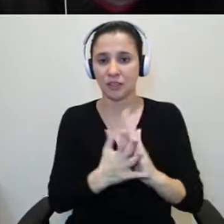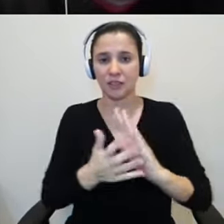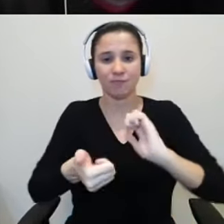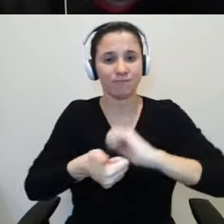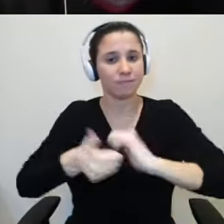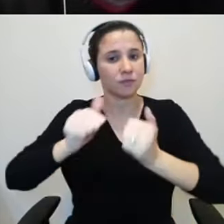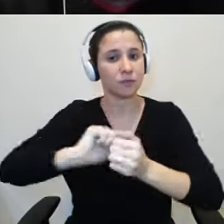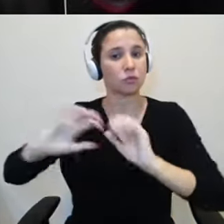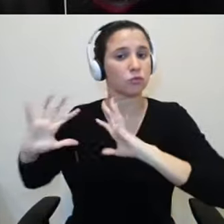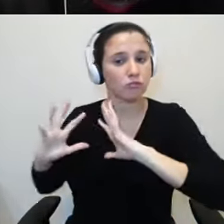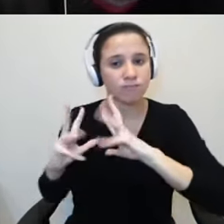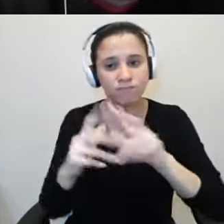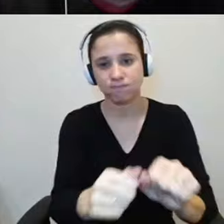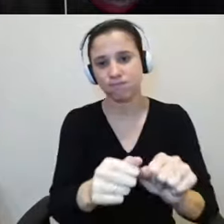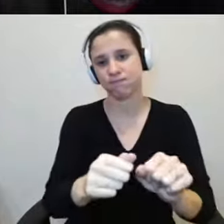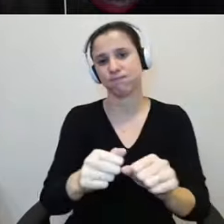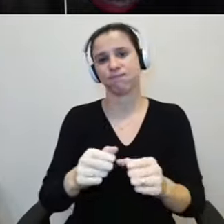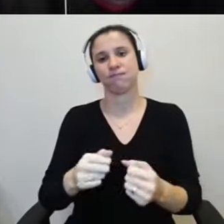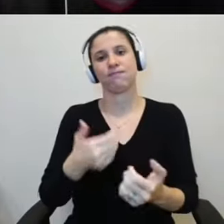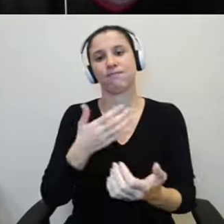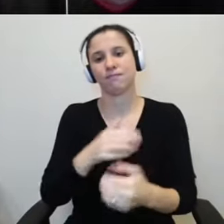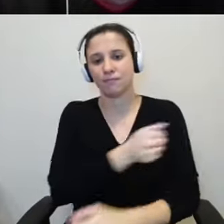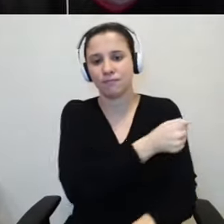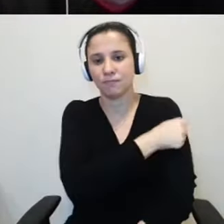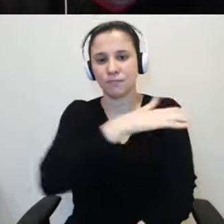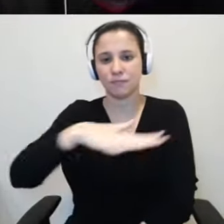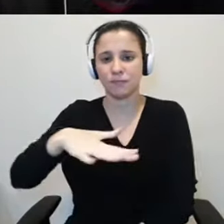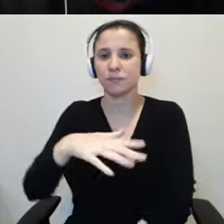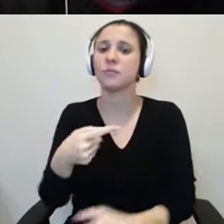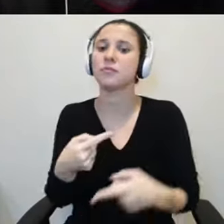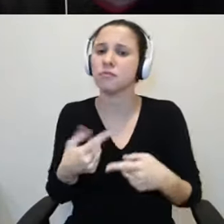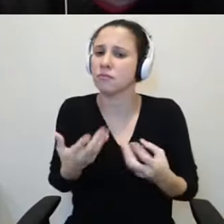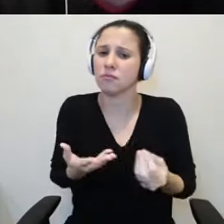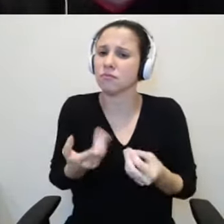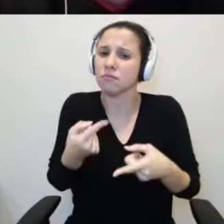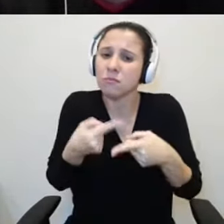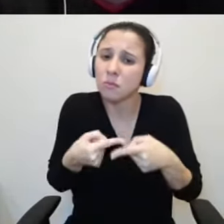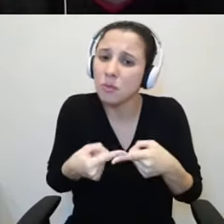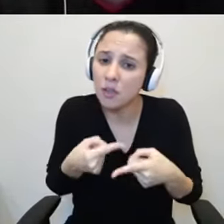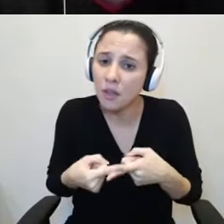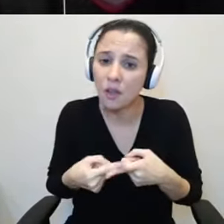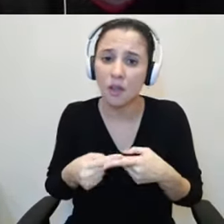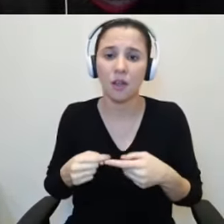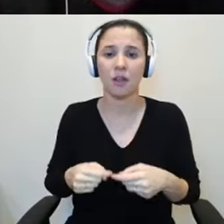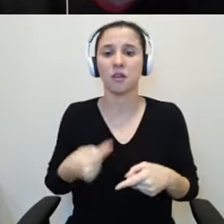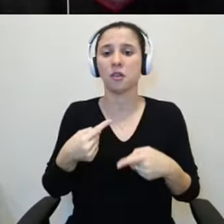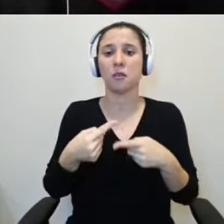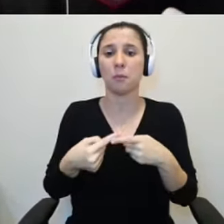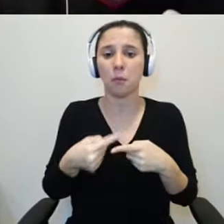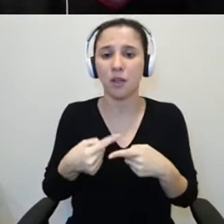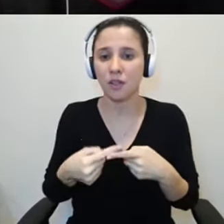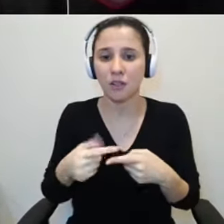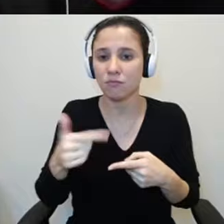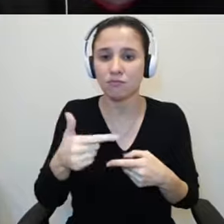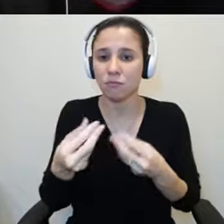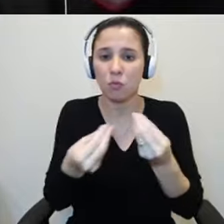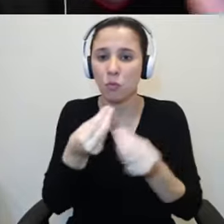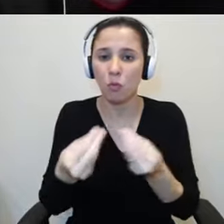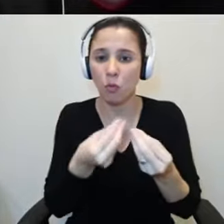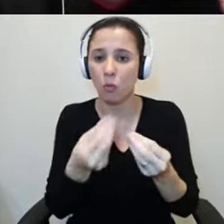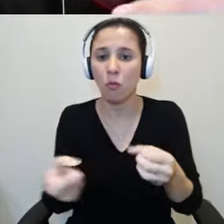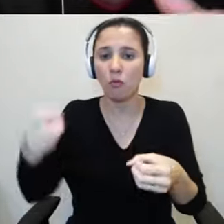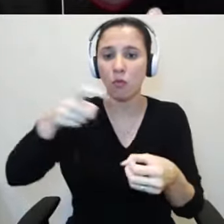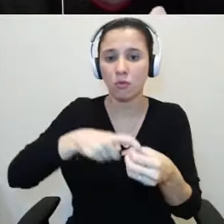assim, atividades adaptadas. Por quê? Porque a gente não tem mais aquela condição da aula presencial, física ali, em